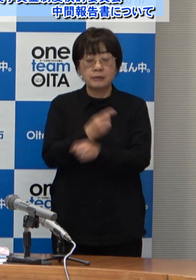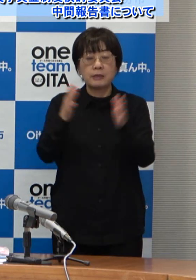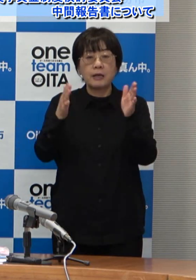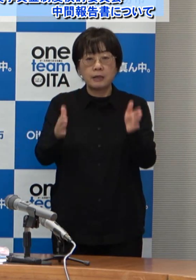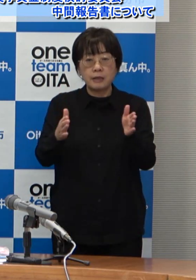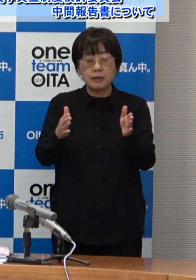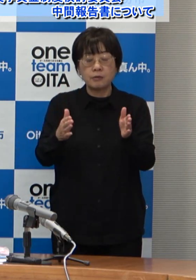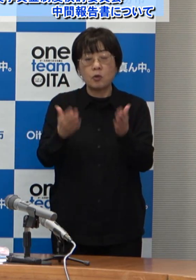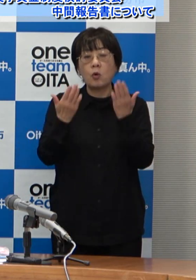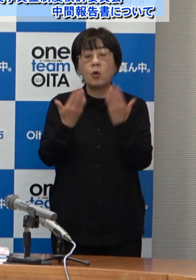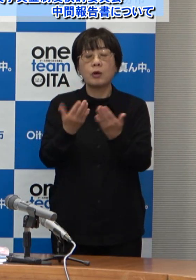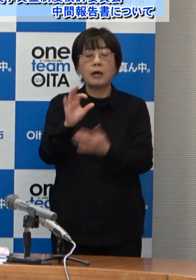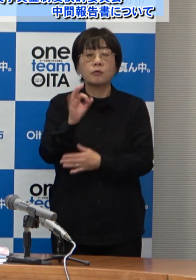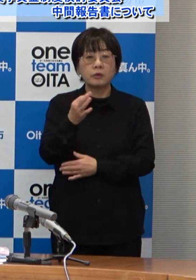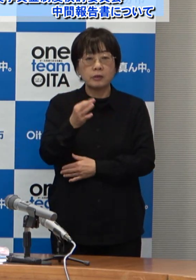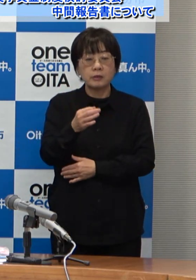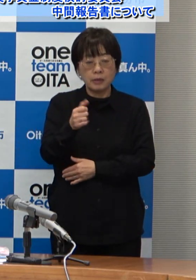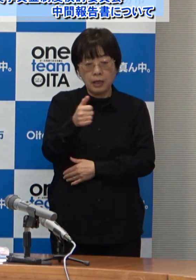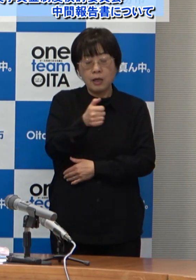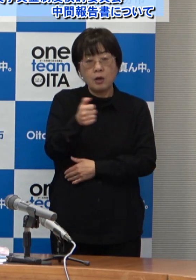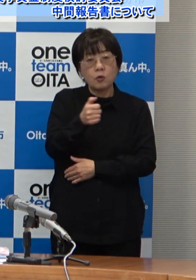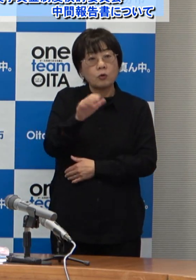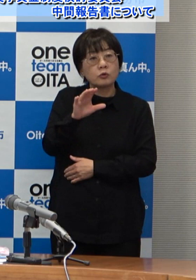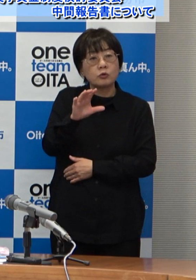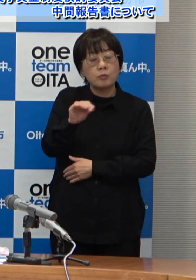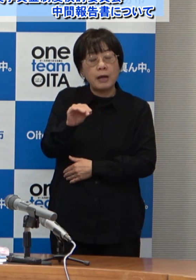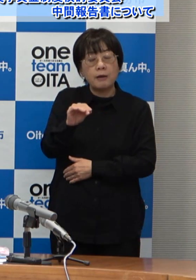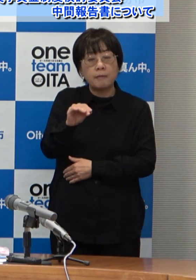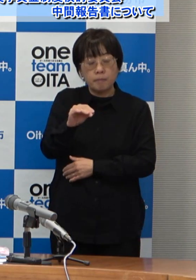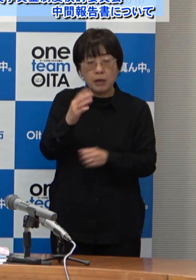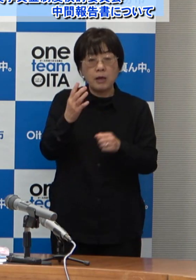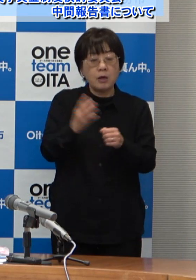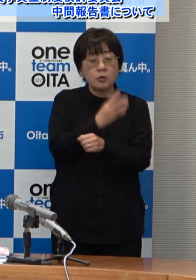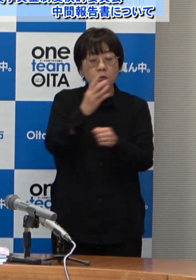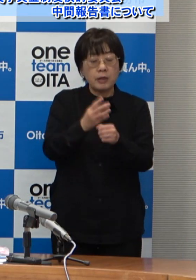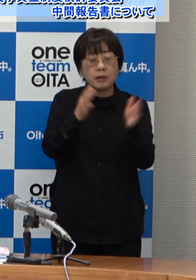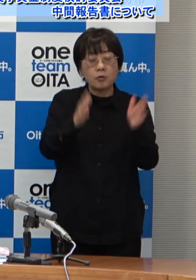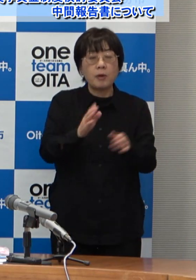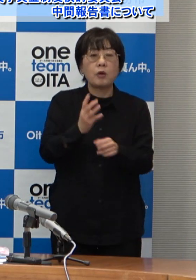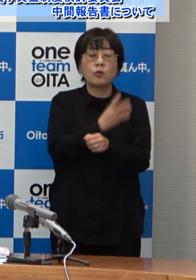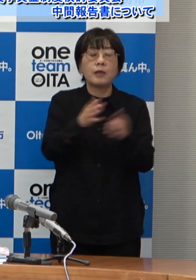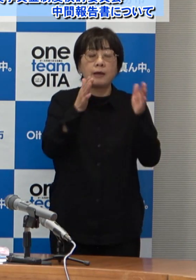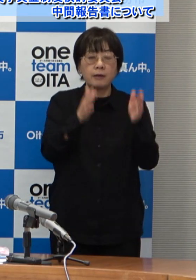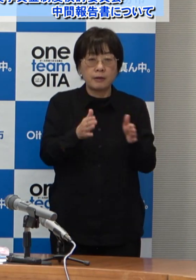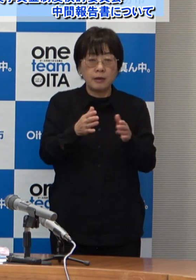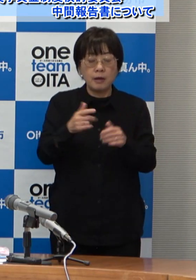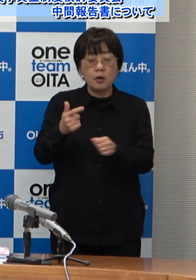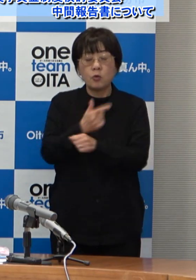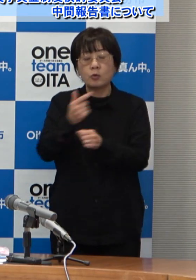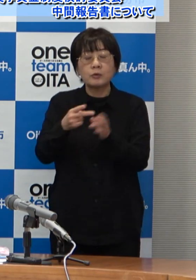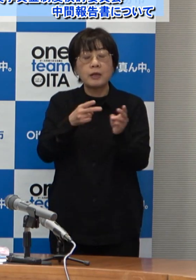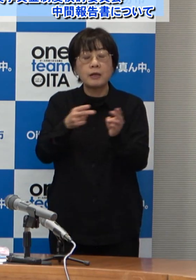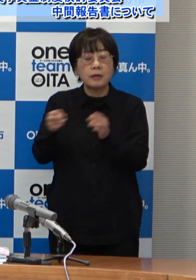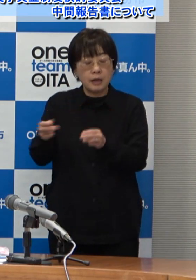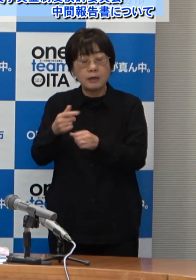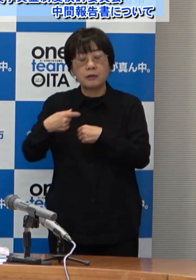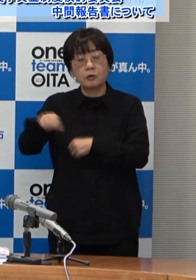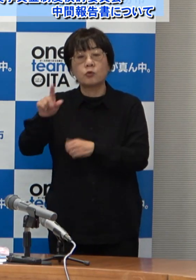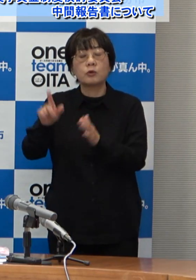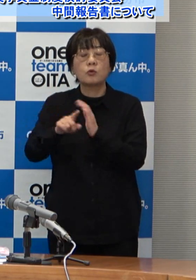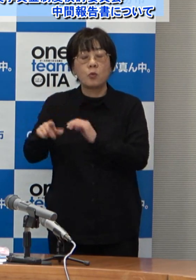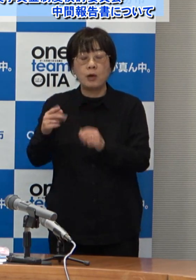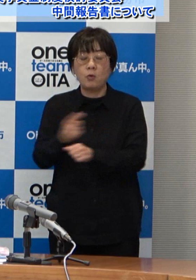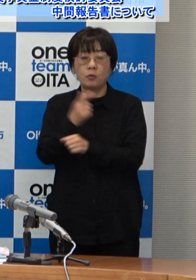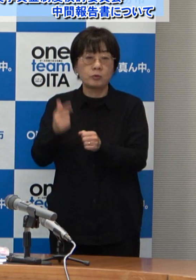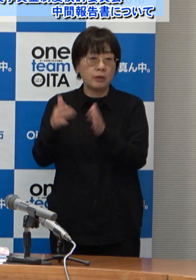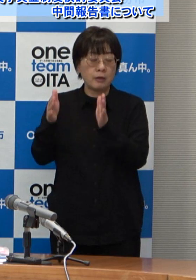をえ最短修学年数つまり4年生は4年6年生は6年え対応することが望ましいとされて